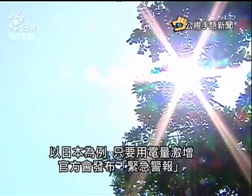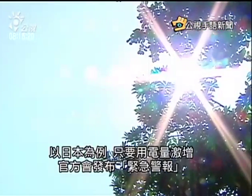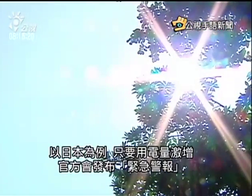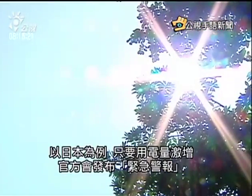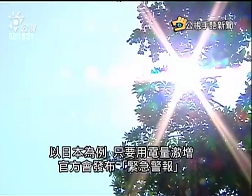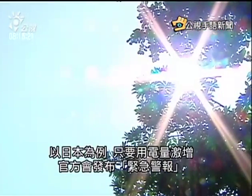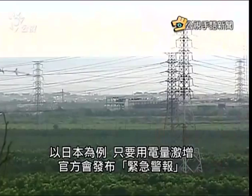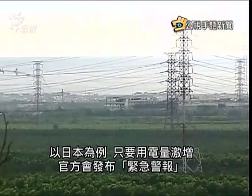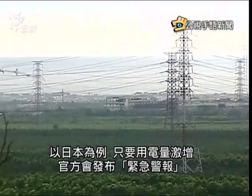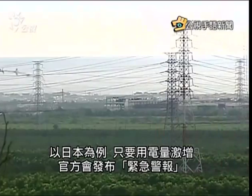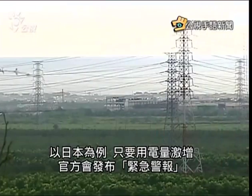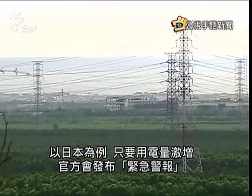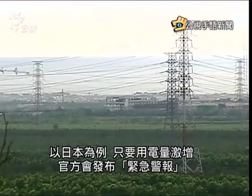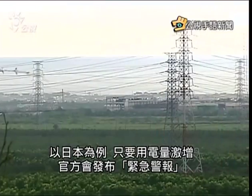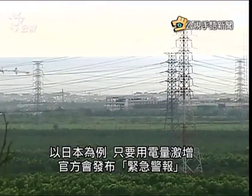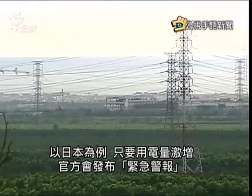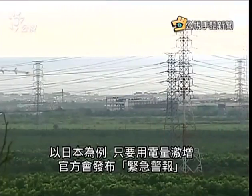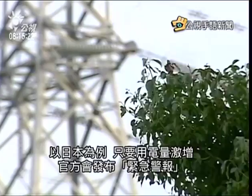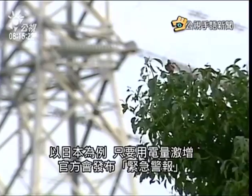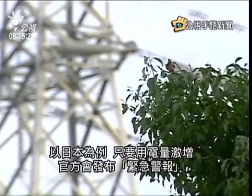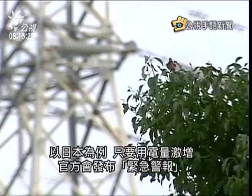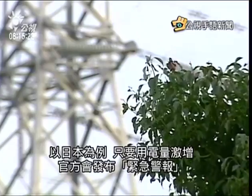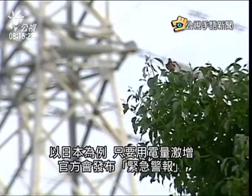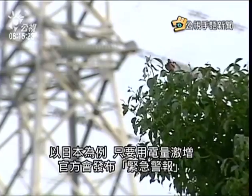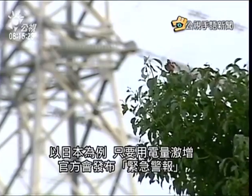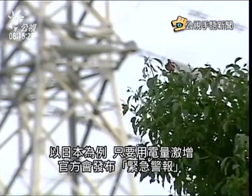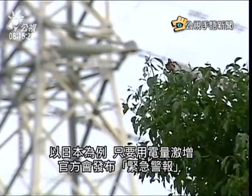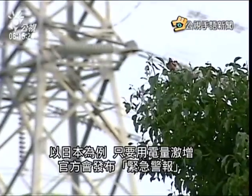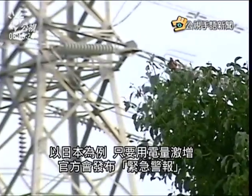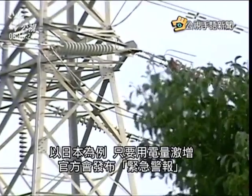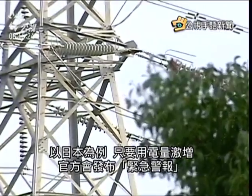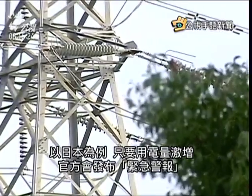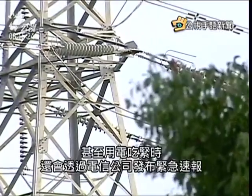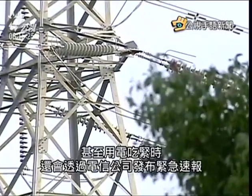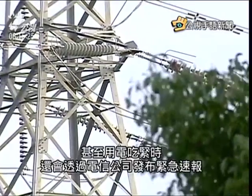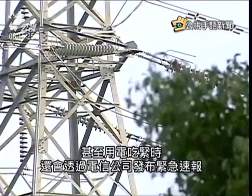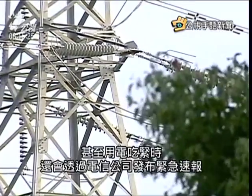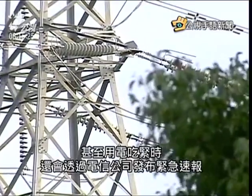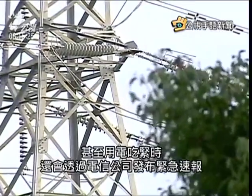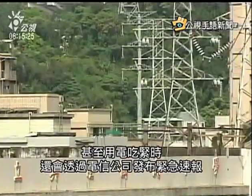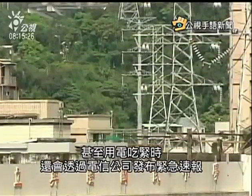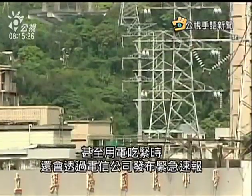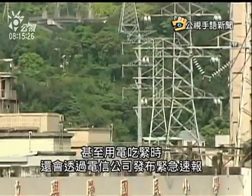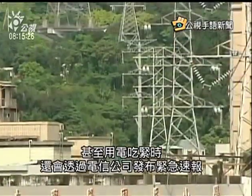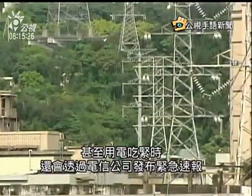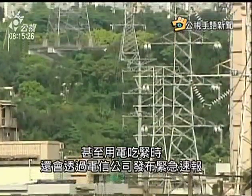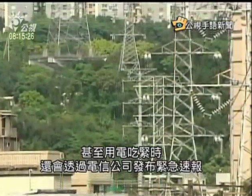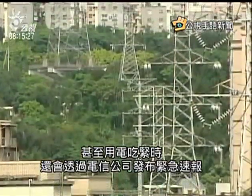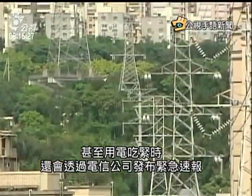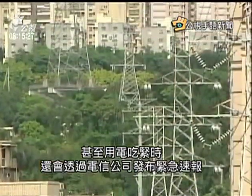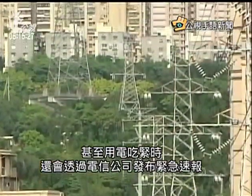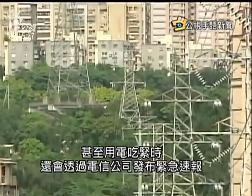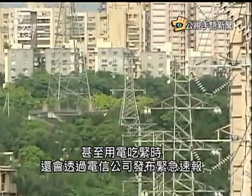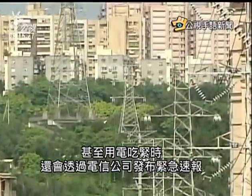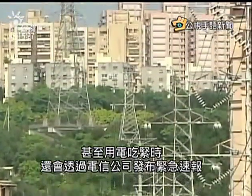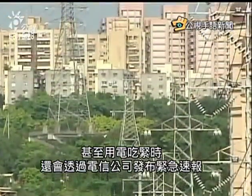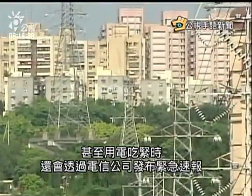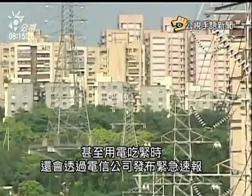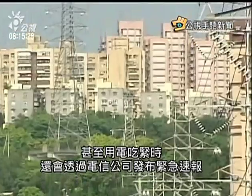为例，只要用电量激增，官方会发布紧急警报，甚至用电吃紧时，还会透过电信公司发布紧